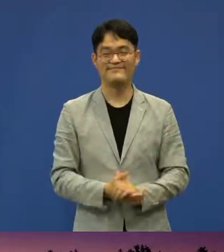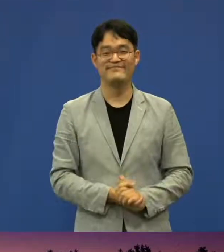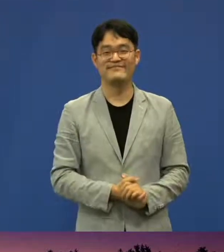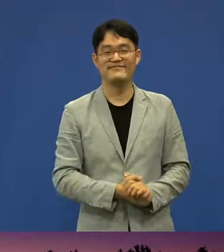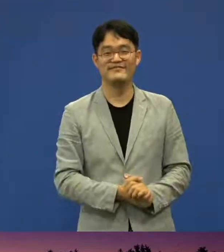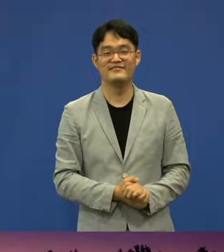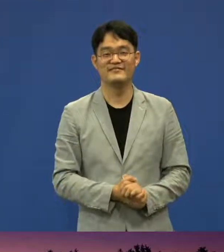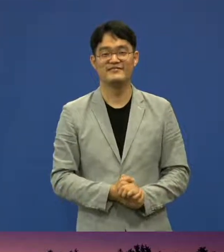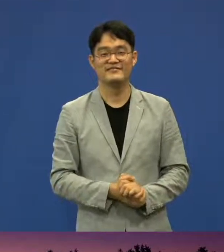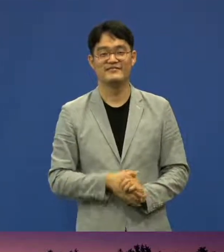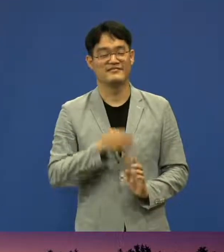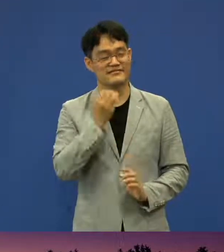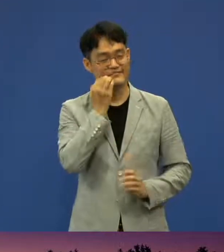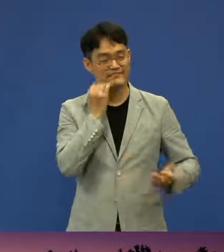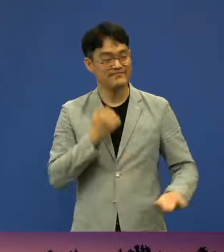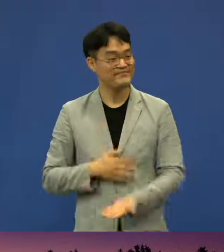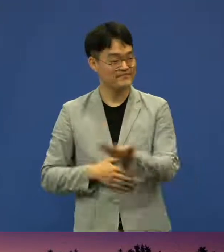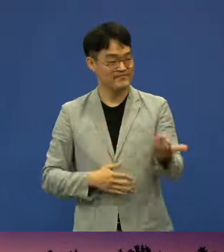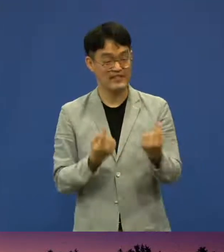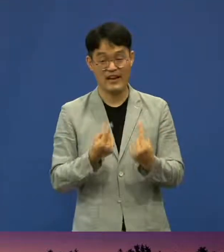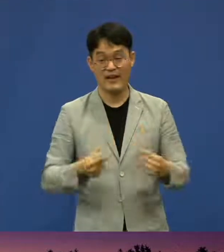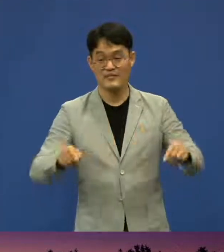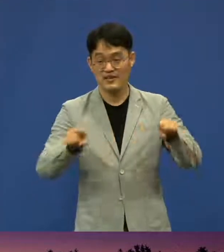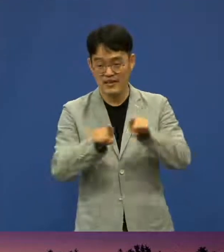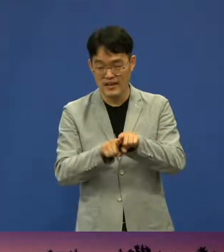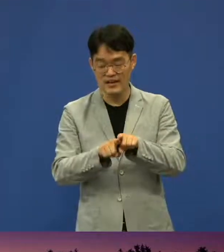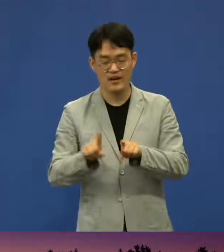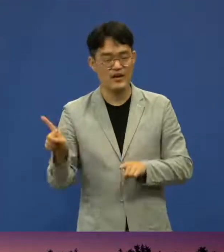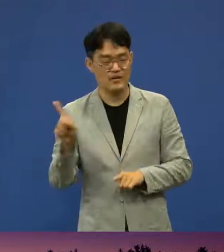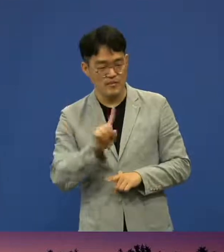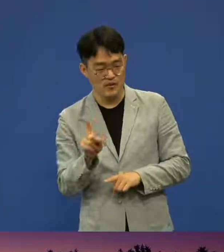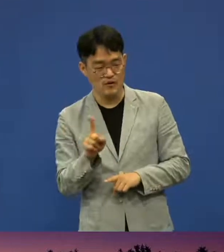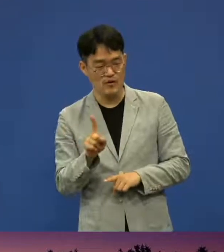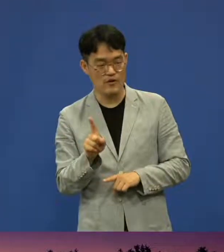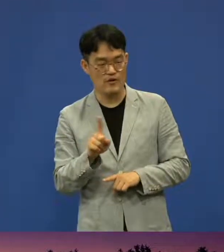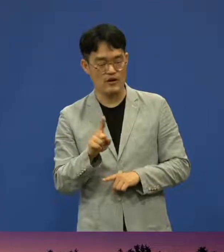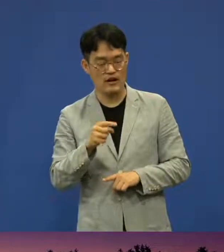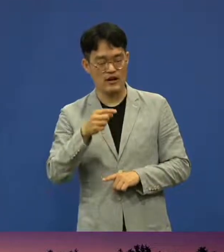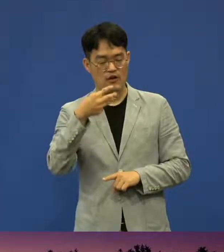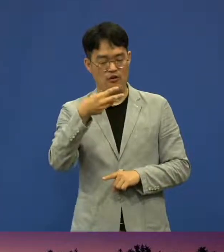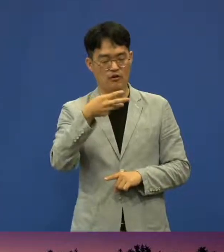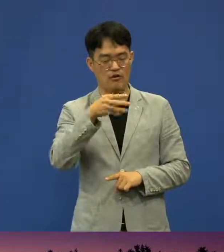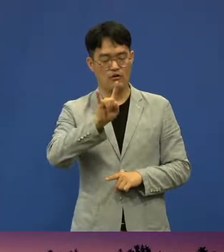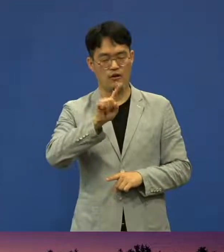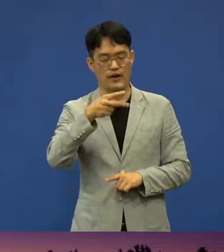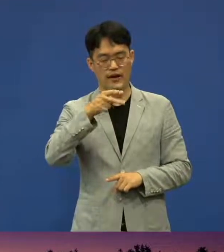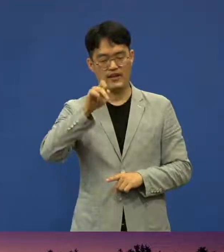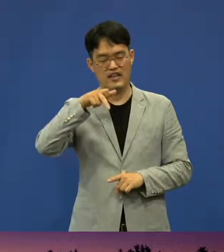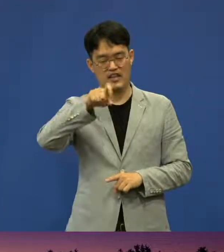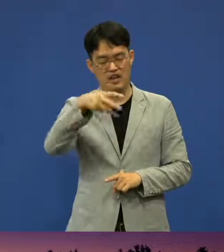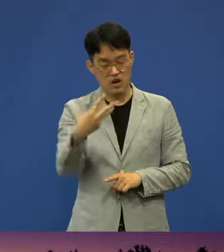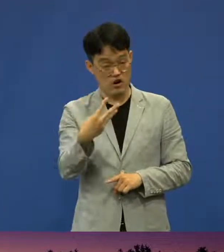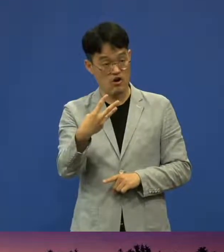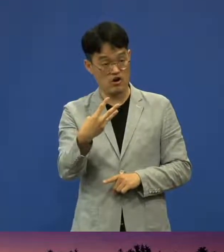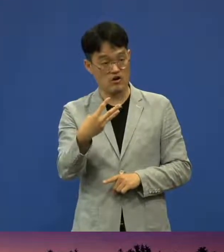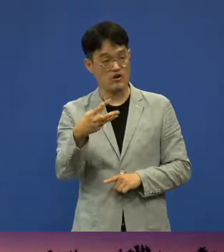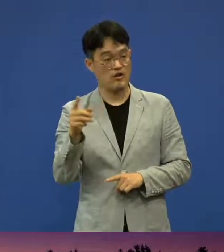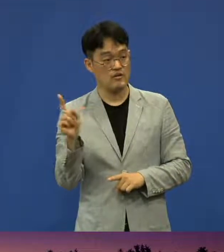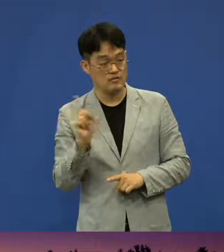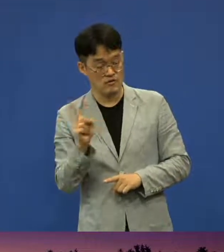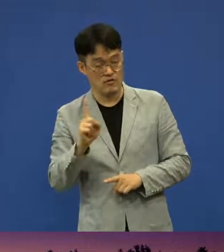오늘 제가 여러분들과 함께 Radical Change, 그러니까 Radical이라고 하는 제목으로 말씀을 좀 나누려고